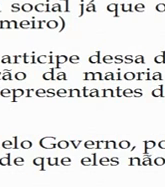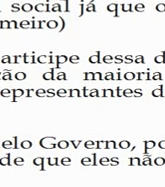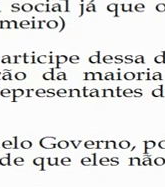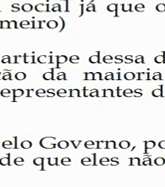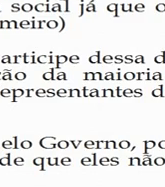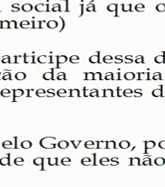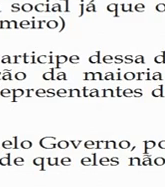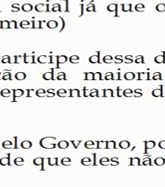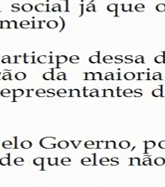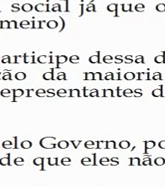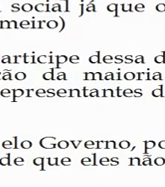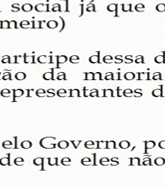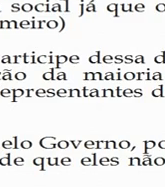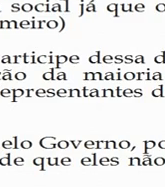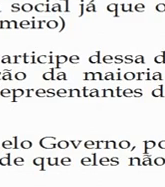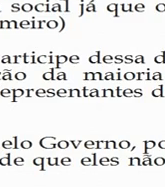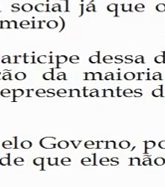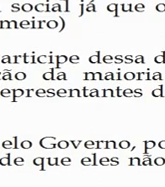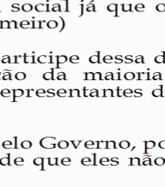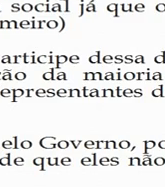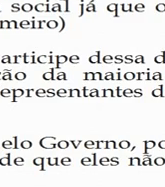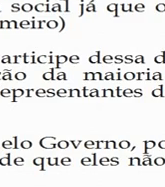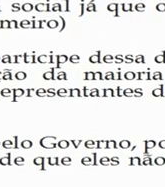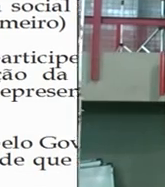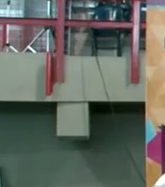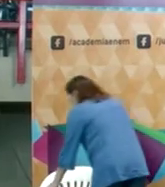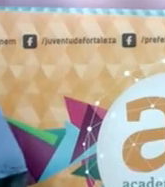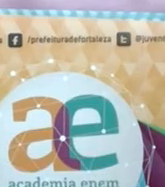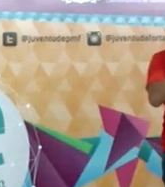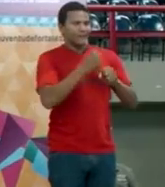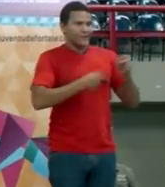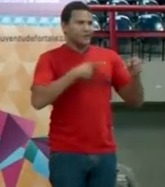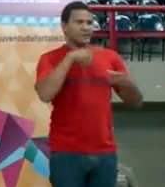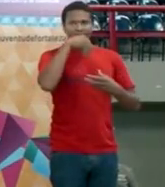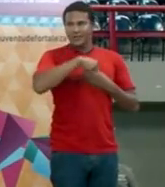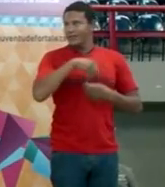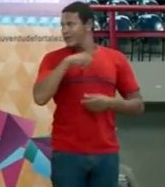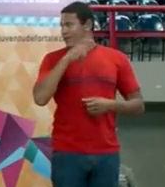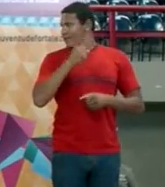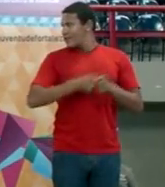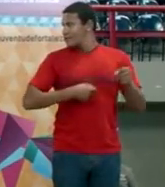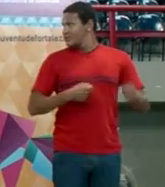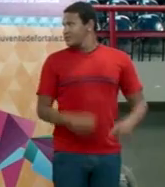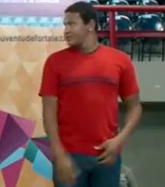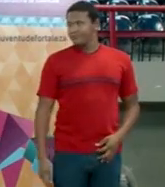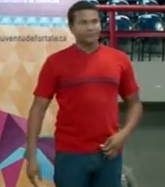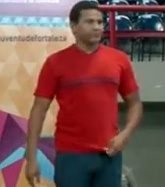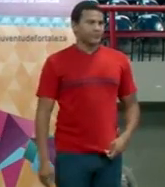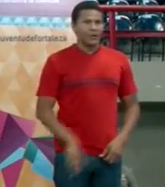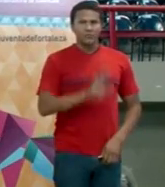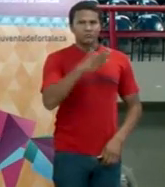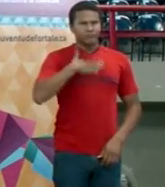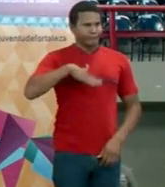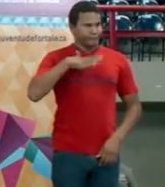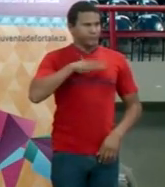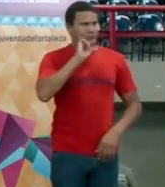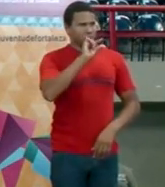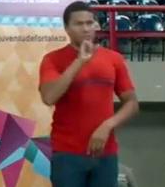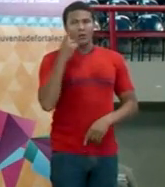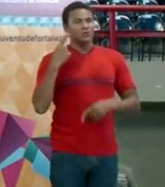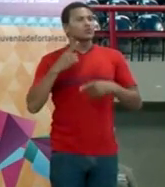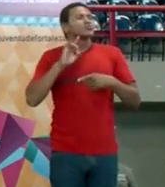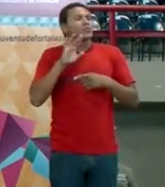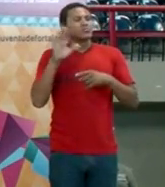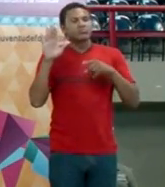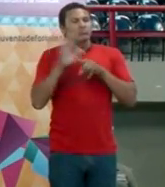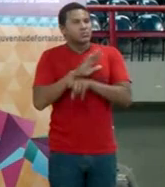tornam falsas, tá? Vamos dar uma pequena pausa para responder uma pergunta